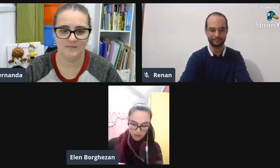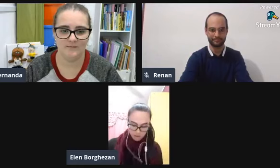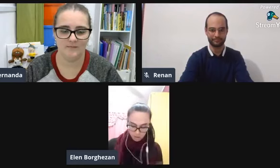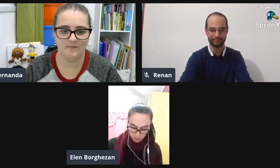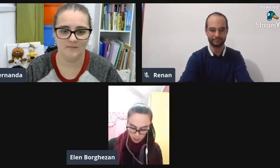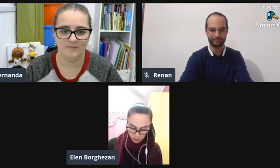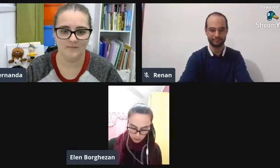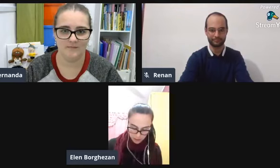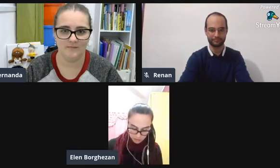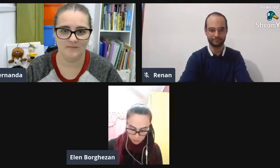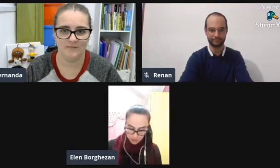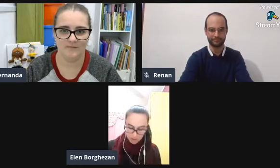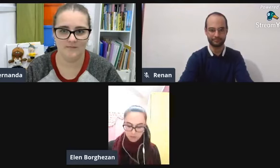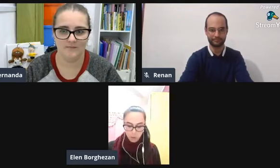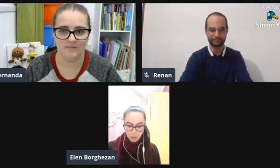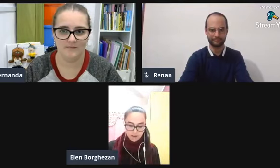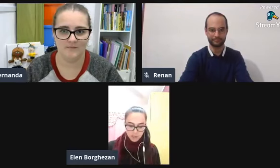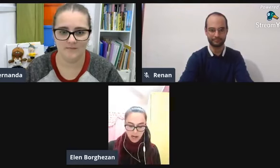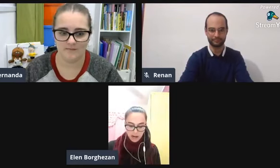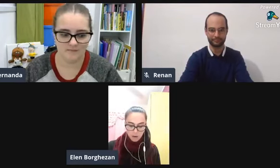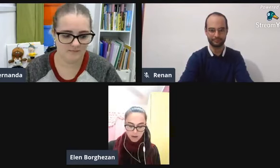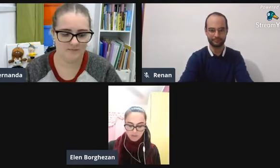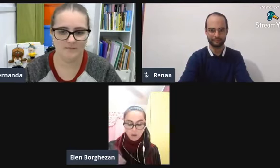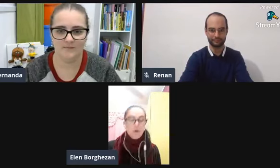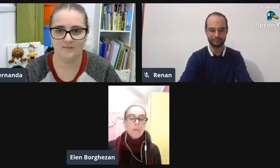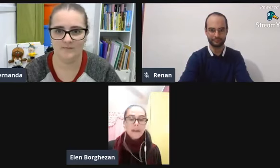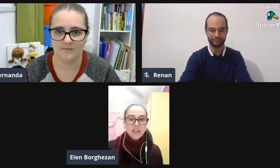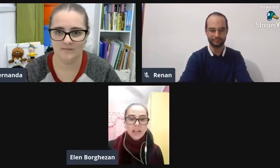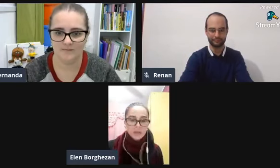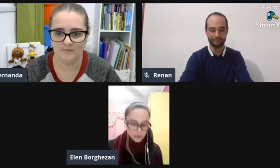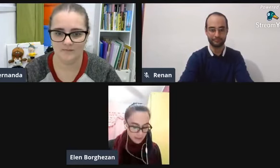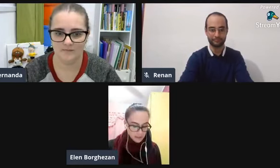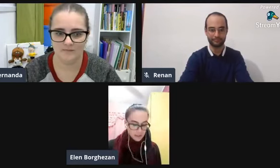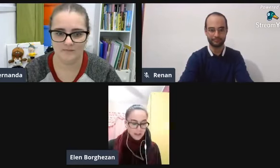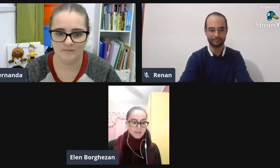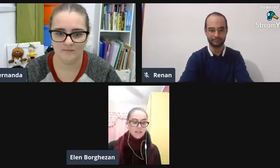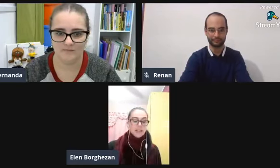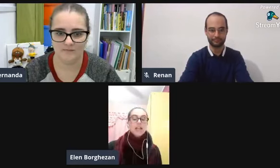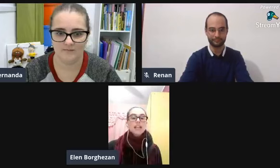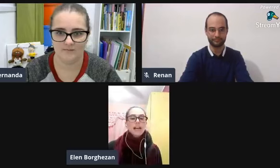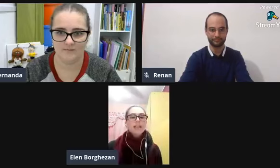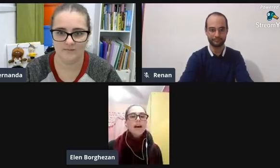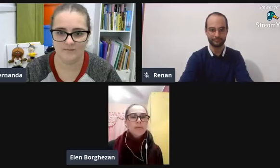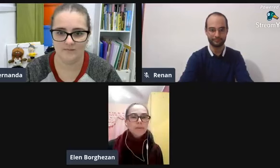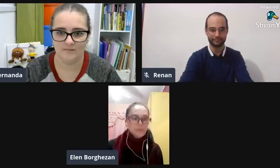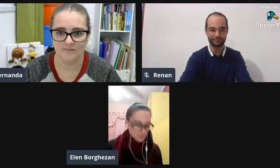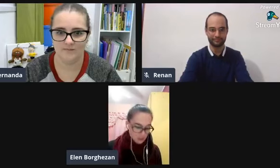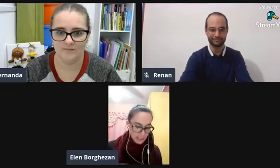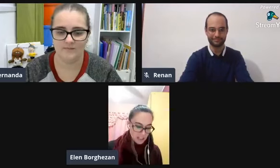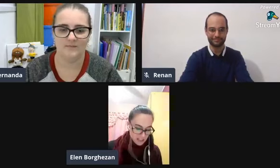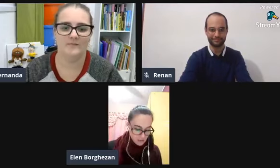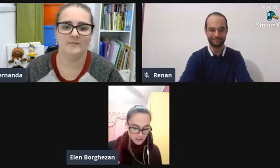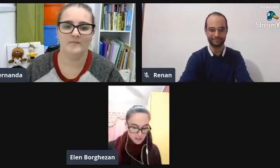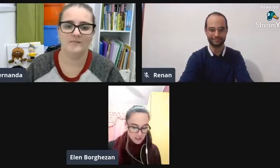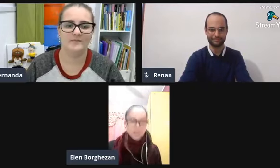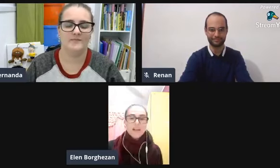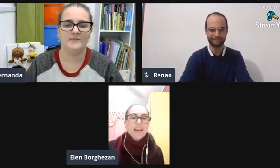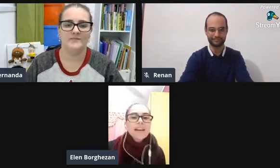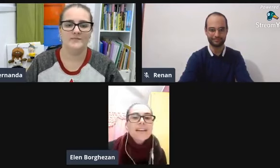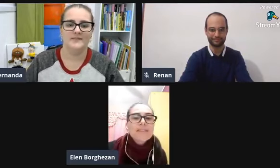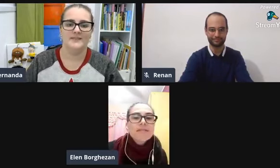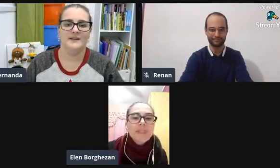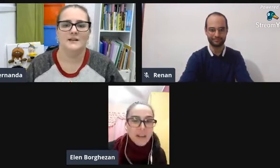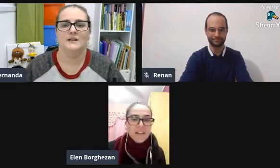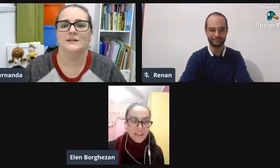quem vai chegando lá. Vou compartilhar agora. Vou ir compartilhando, tá? Fernanda, então, não tem ninguém nos assistindo